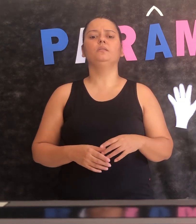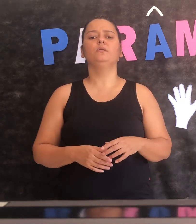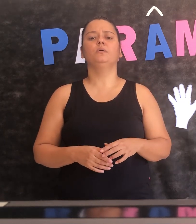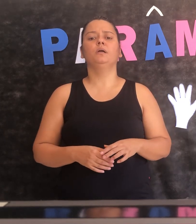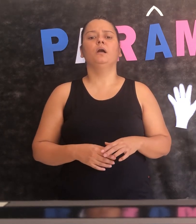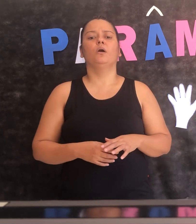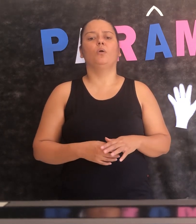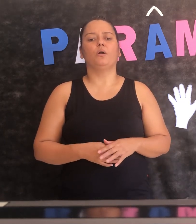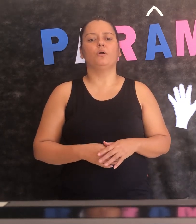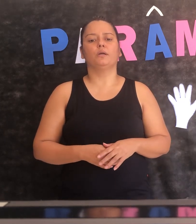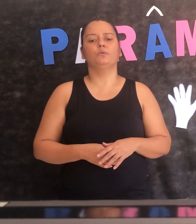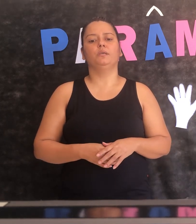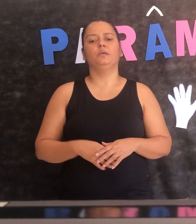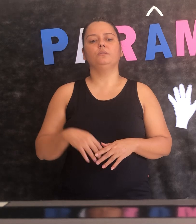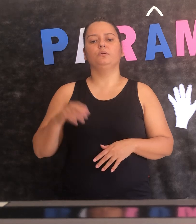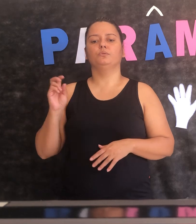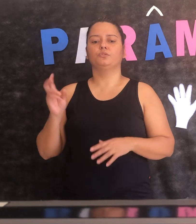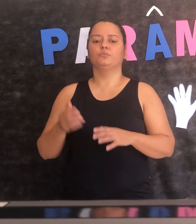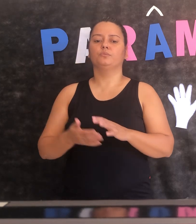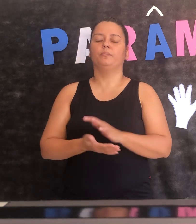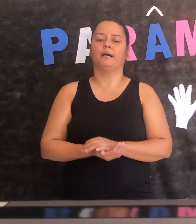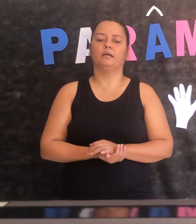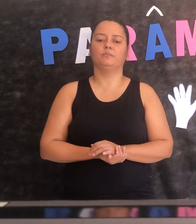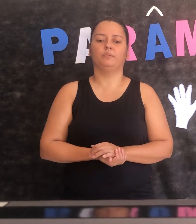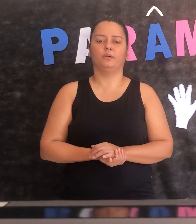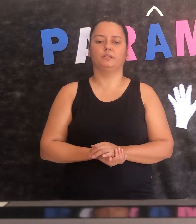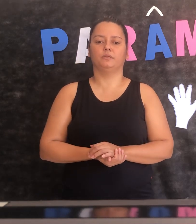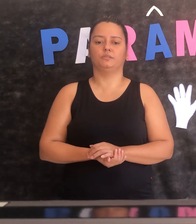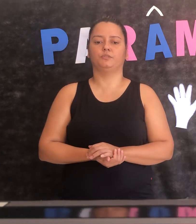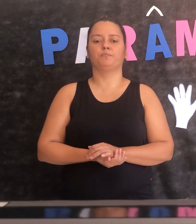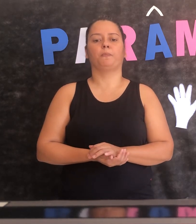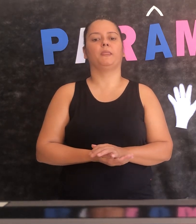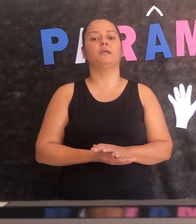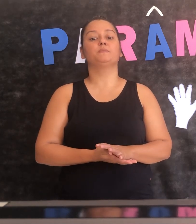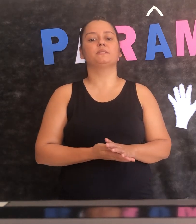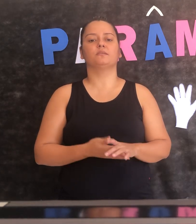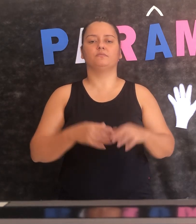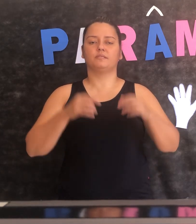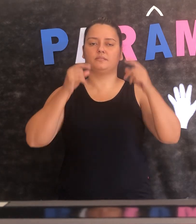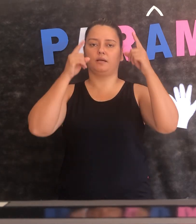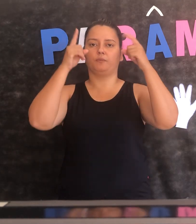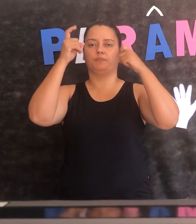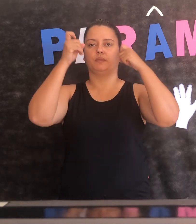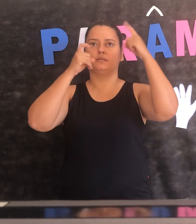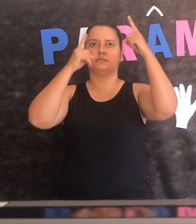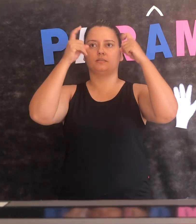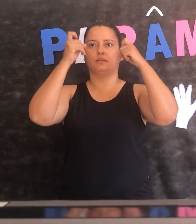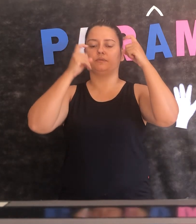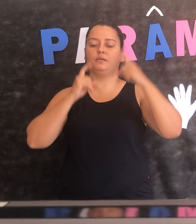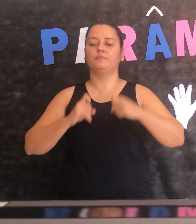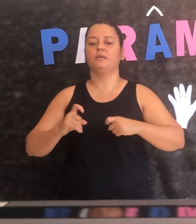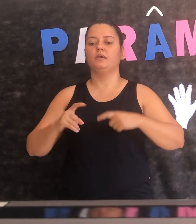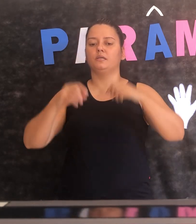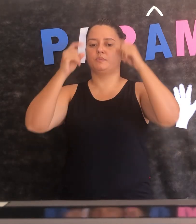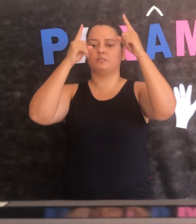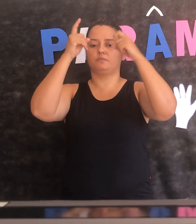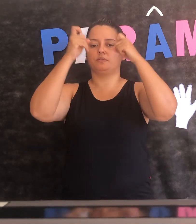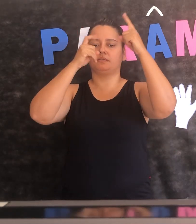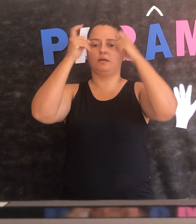Então, agora o quinto e último parâmetro importante, expressão facial. Esse sinal aqui, expressão facial